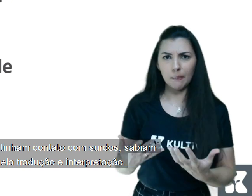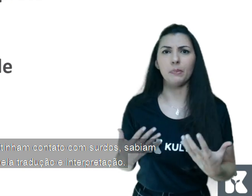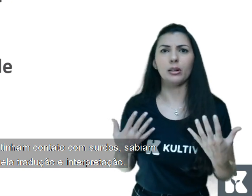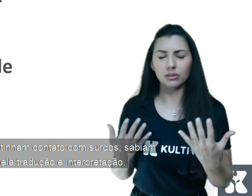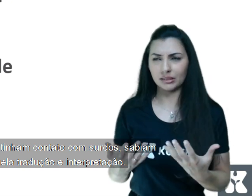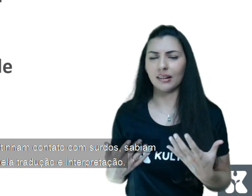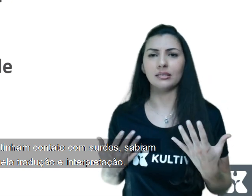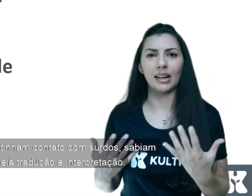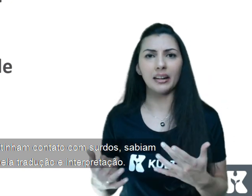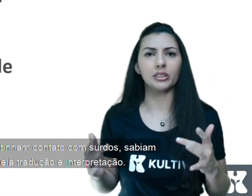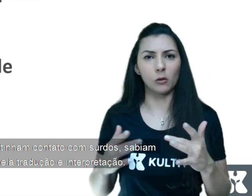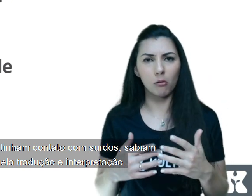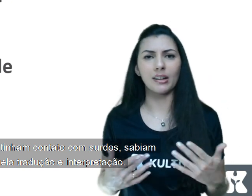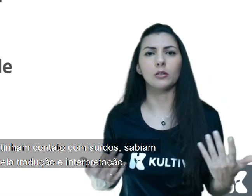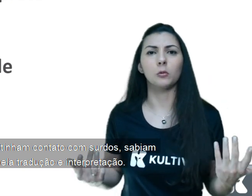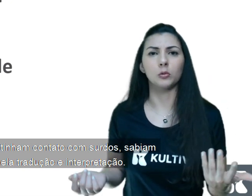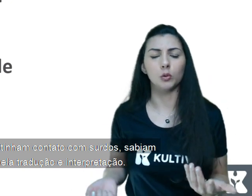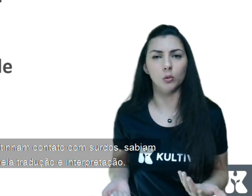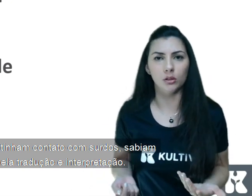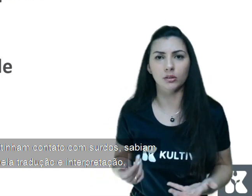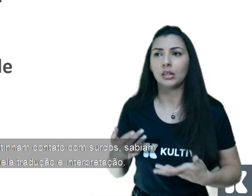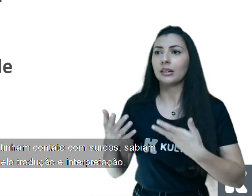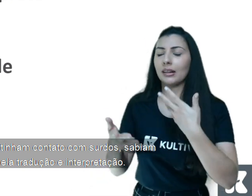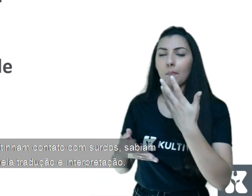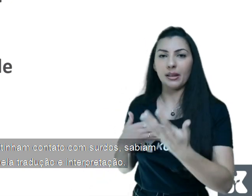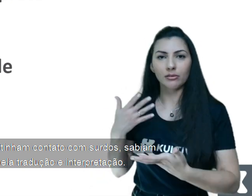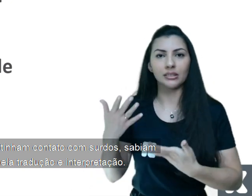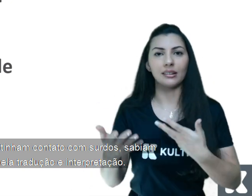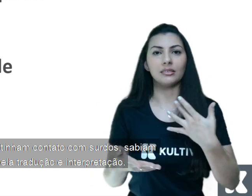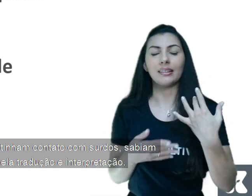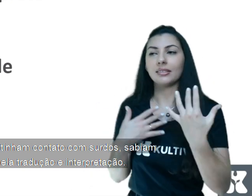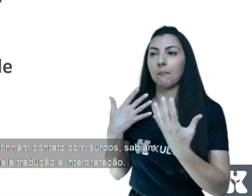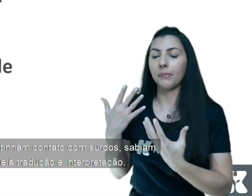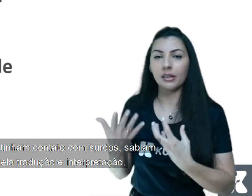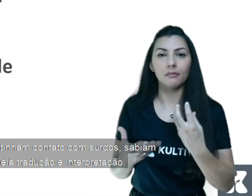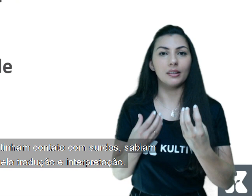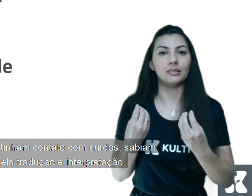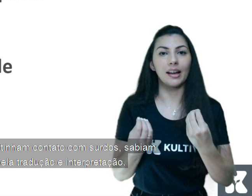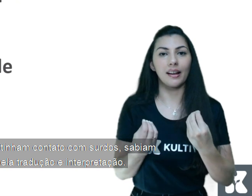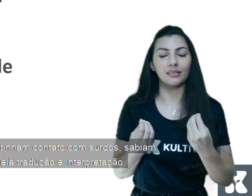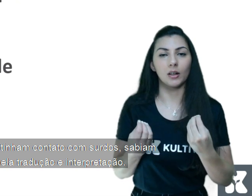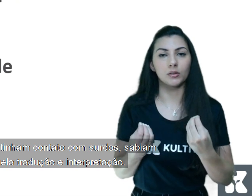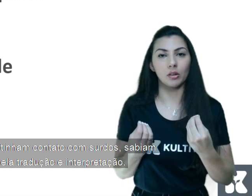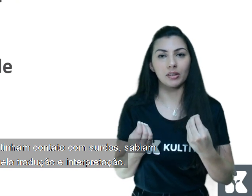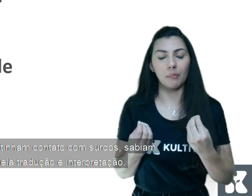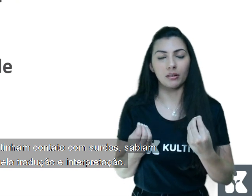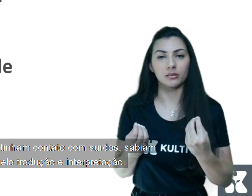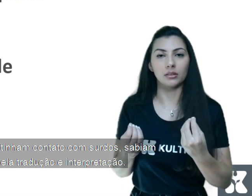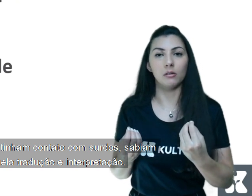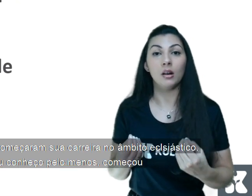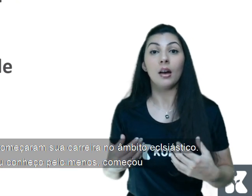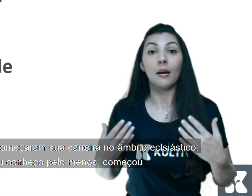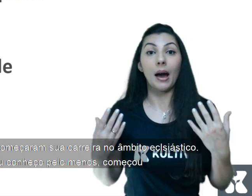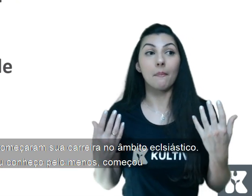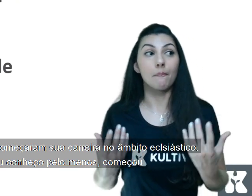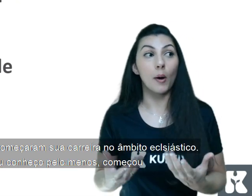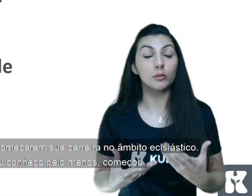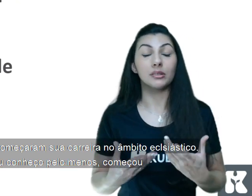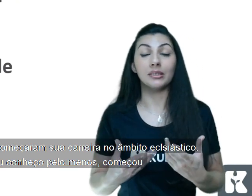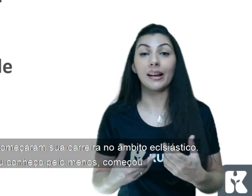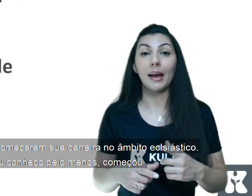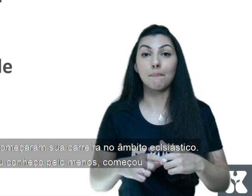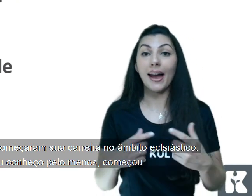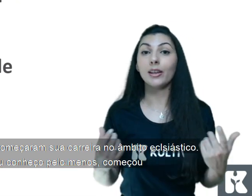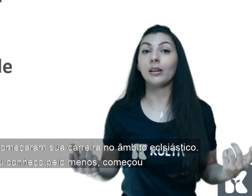profissionais sabiam sinalizar, tinham contato com o surdo, sabiam sinalizar, sabiam fazer aquela tradução e interpretação.